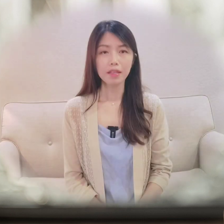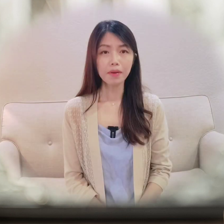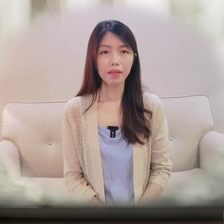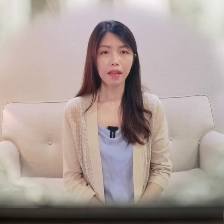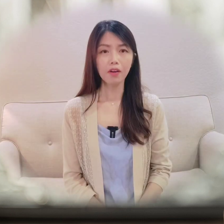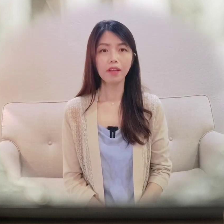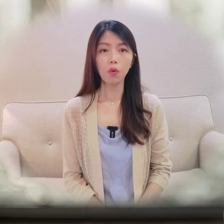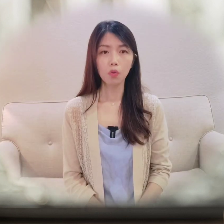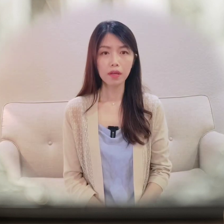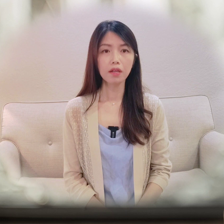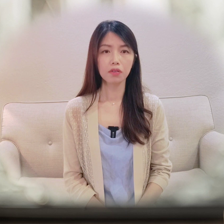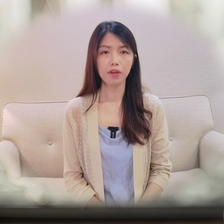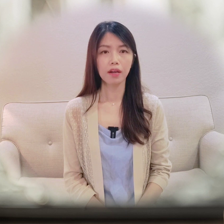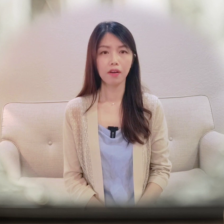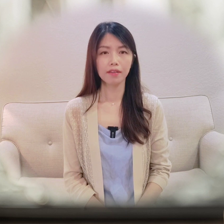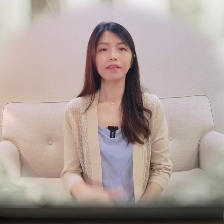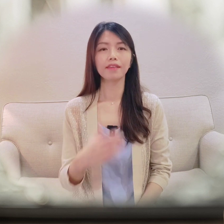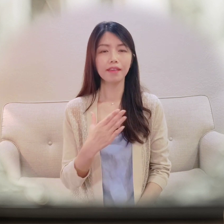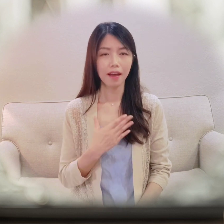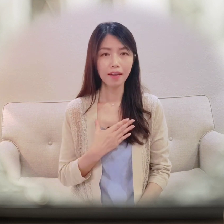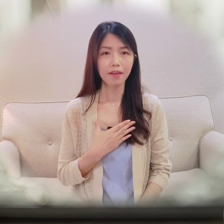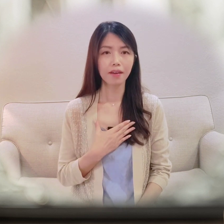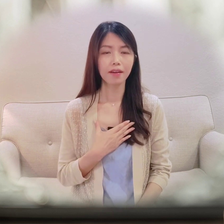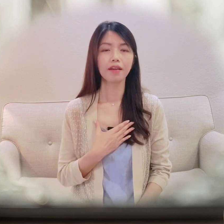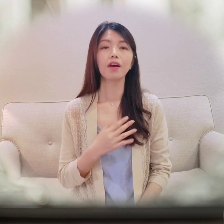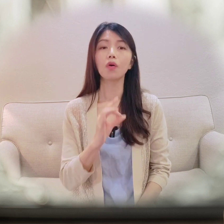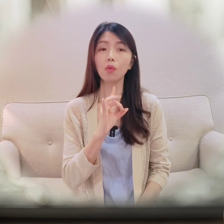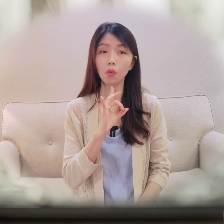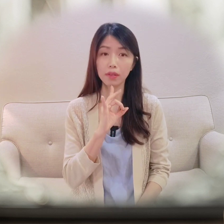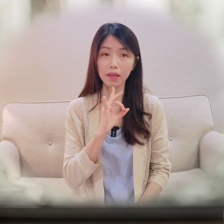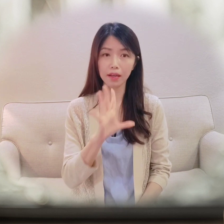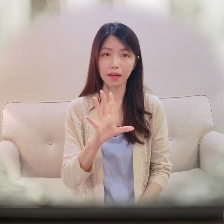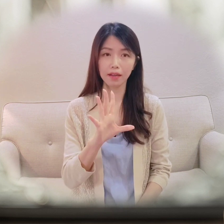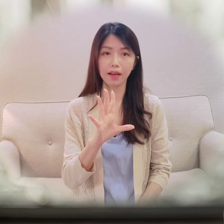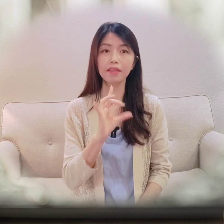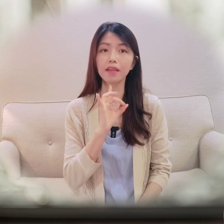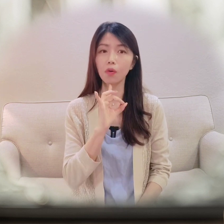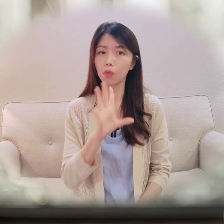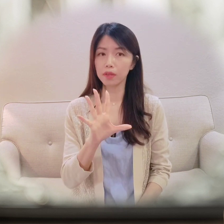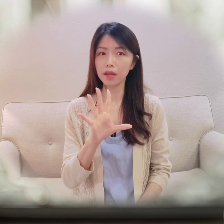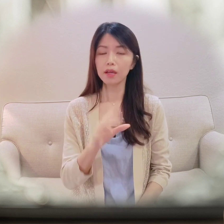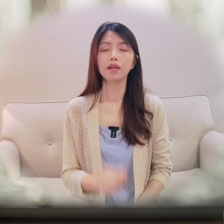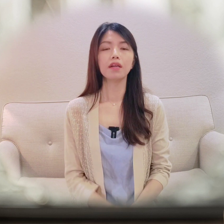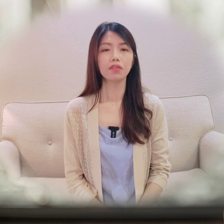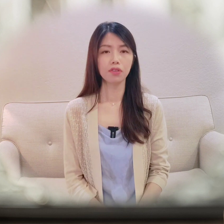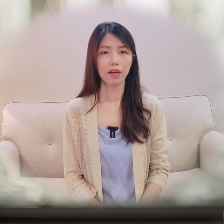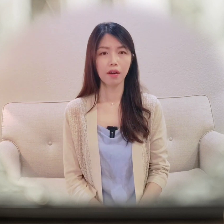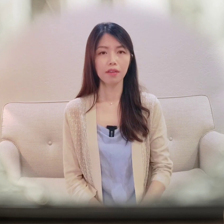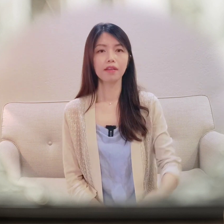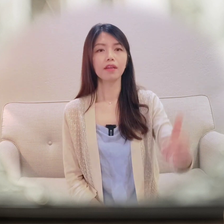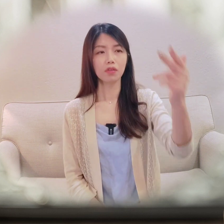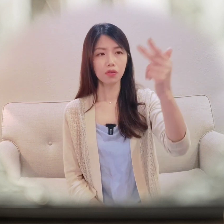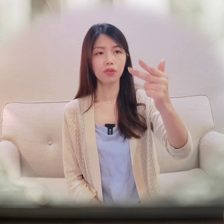네, 마지막인데요. 나 오직 주의 것. 나 오직 아까 했죠? 오직 주의